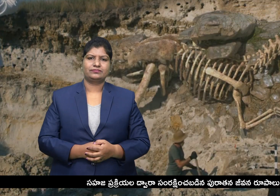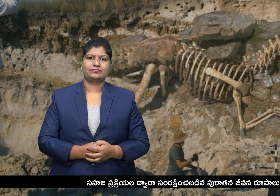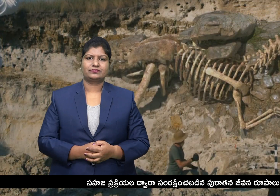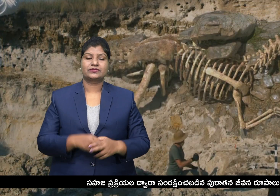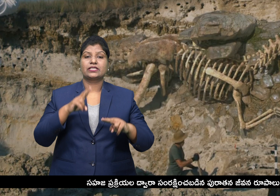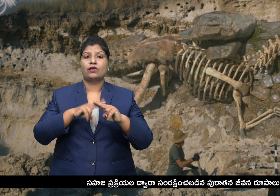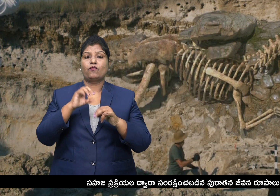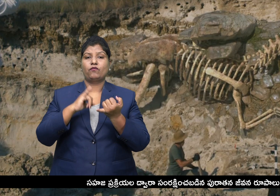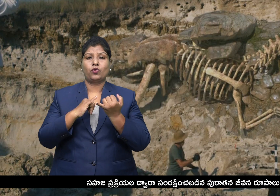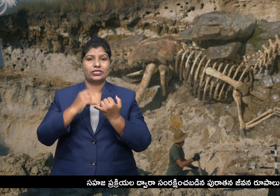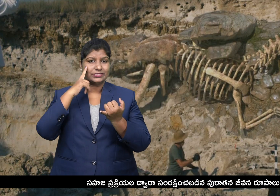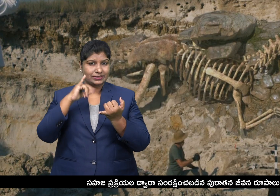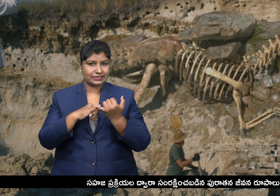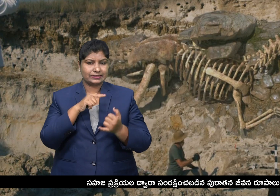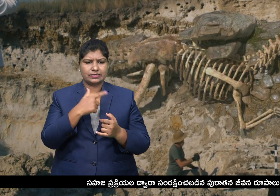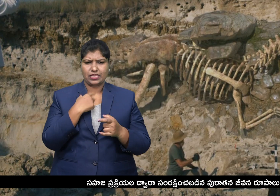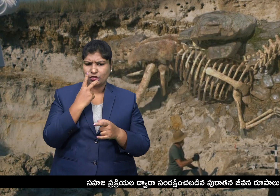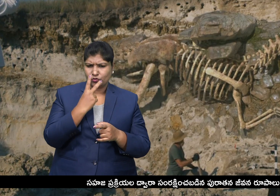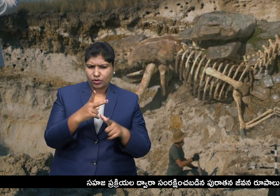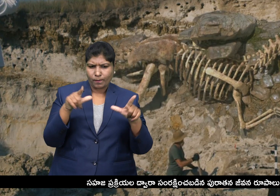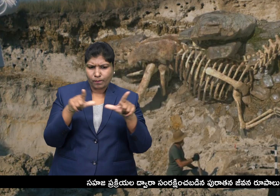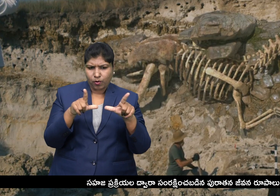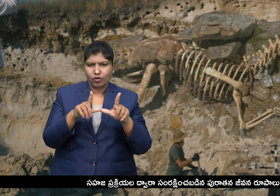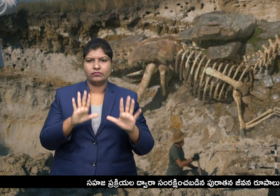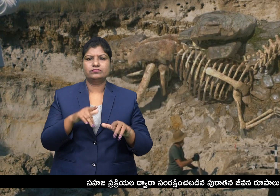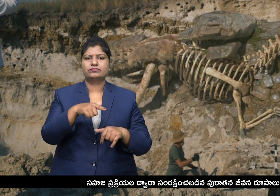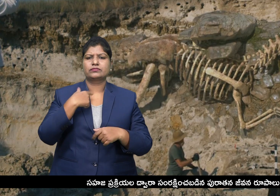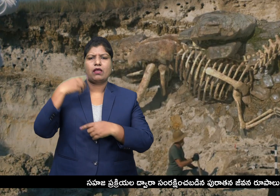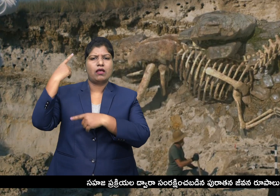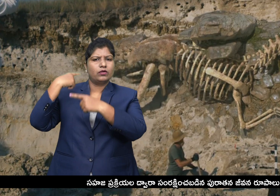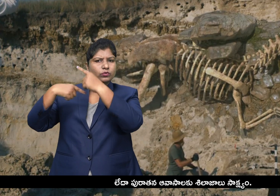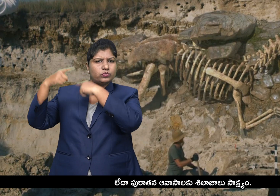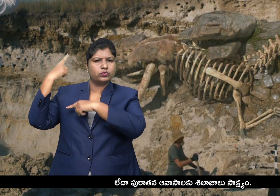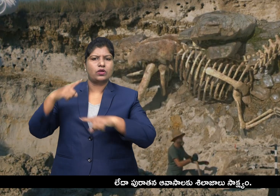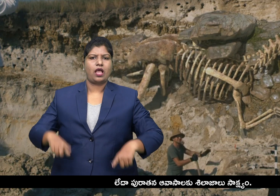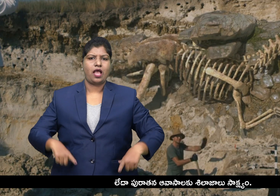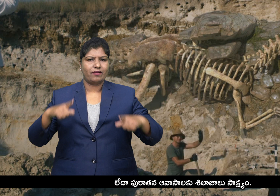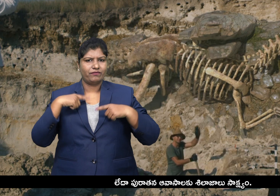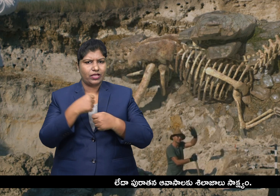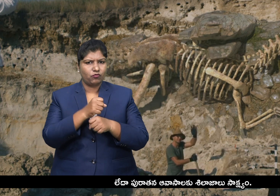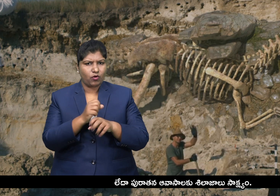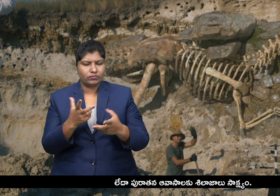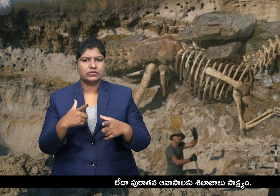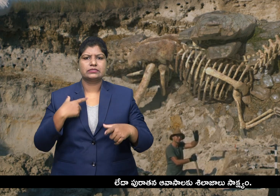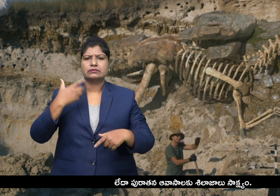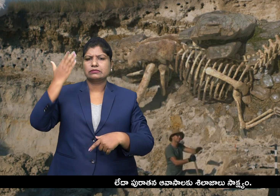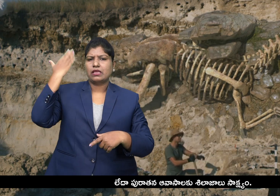సహజ ప్రక్రియల ద్వారా సంరక్షించబడిన పురాతన జీవన రూపాలు లేదా పురాతన ఆవాసాలకు